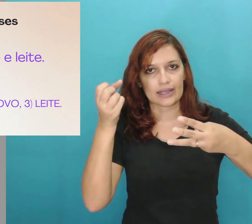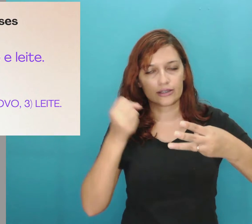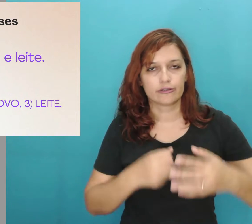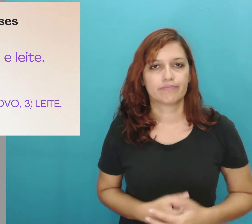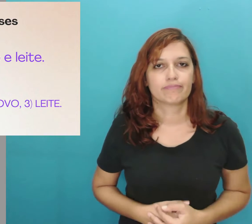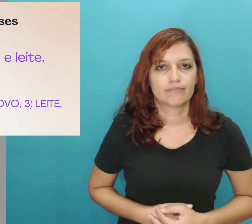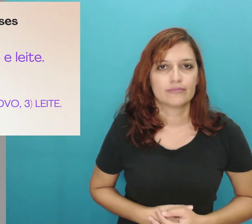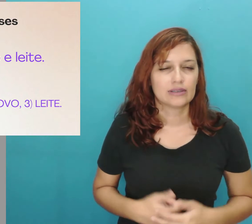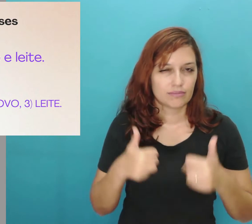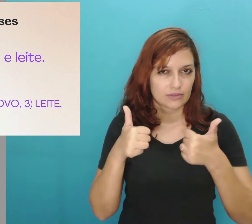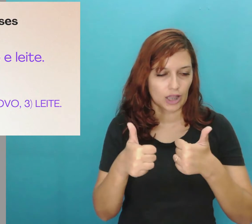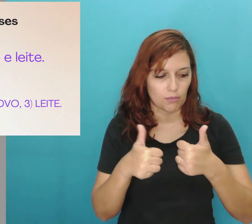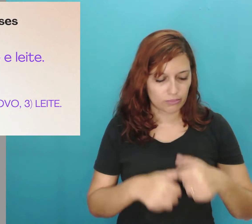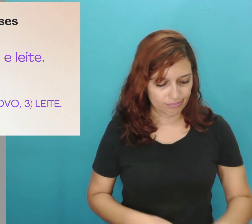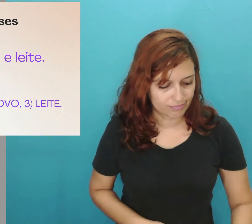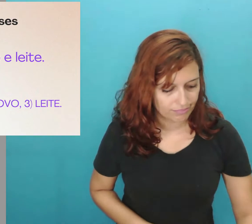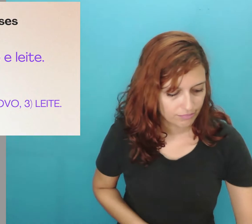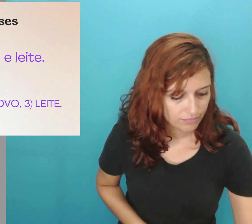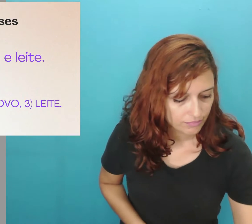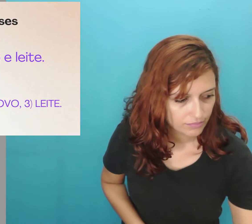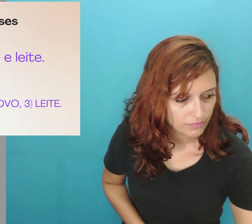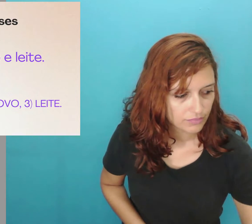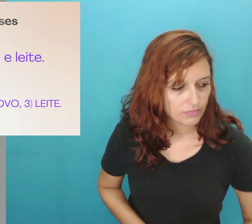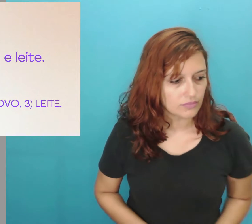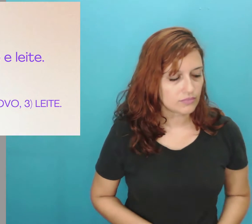leite. Tá bom?